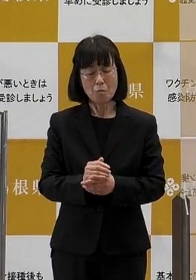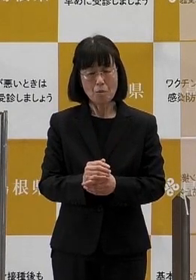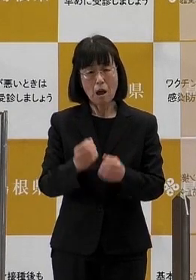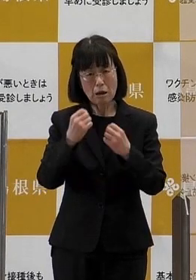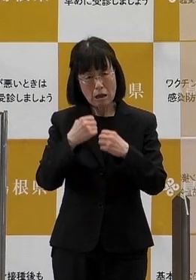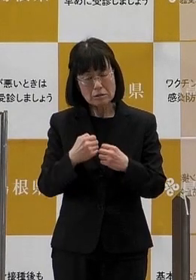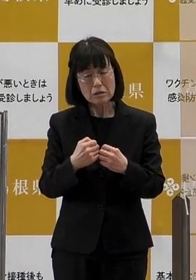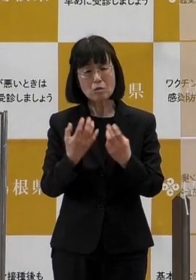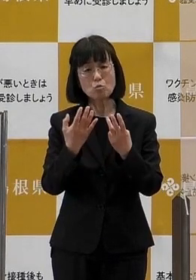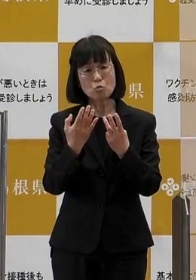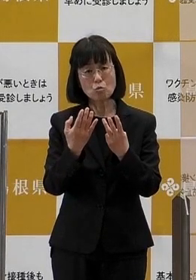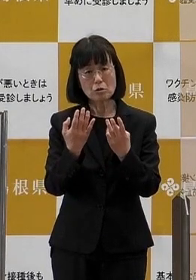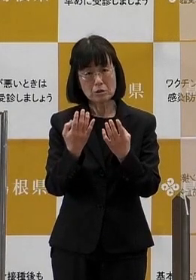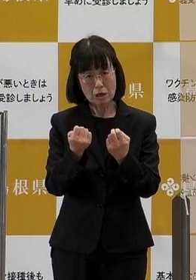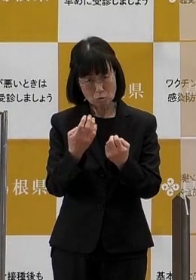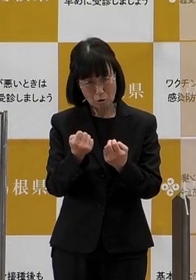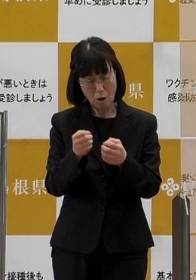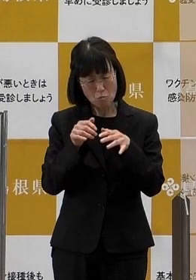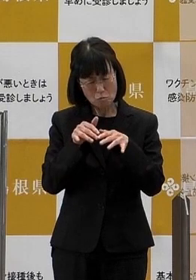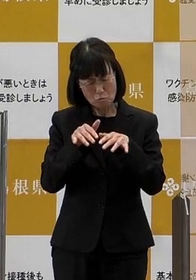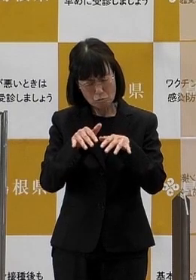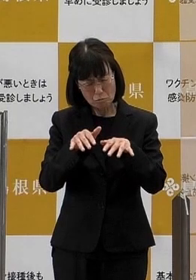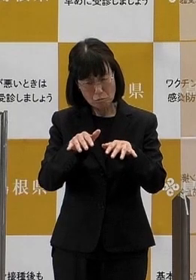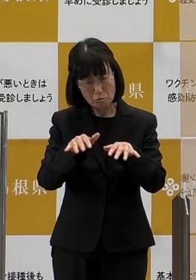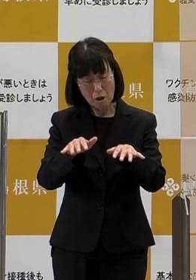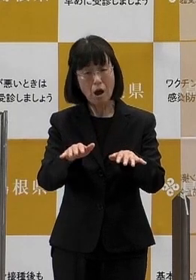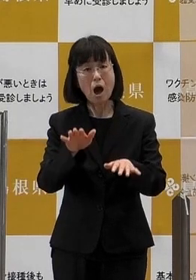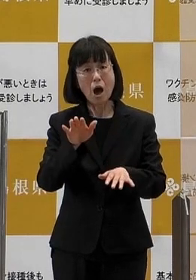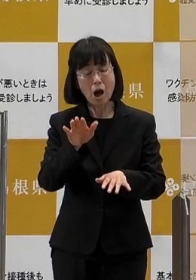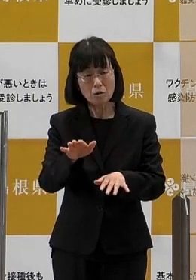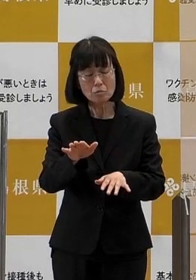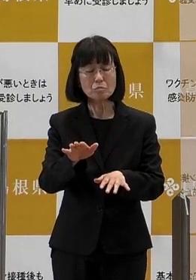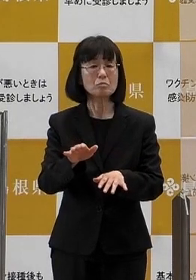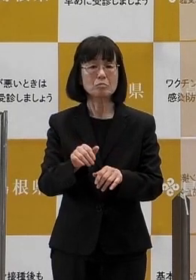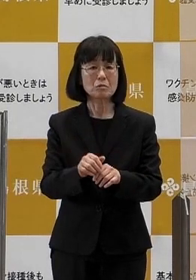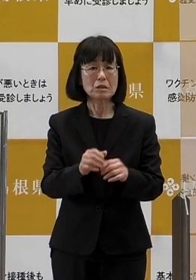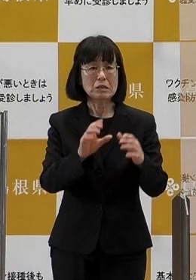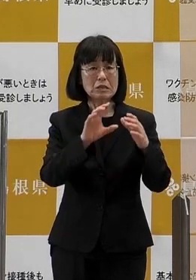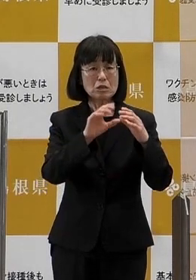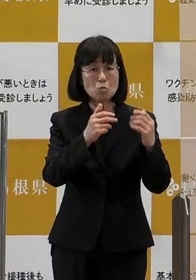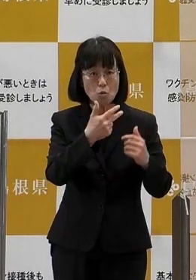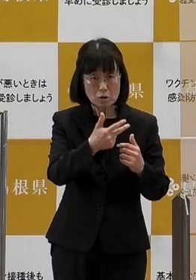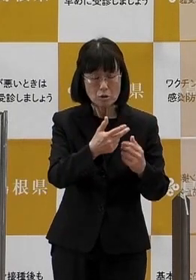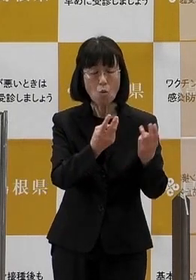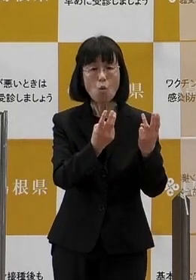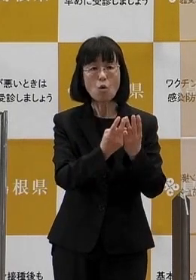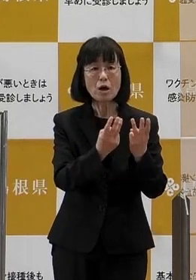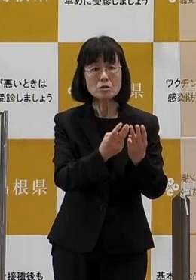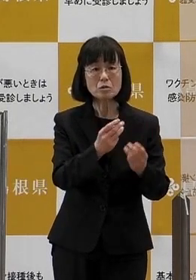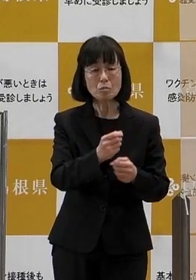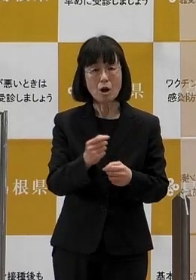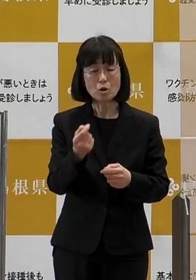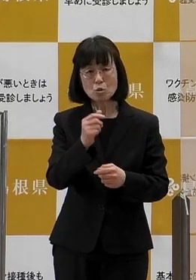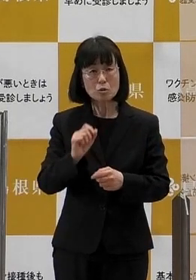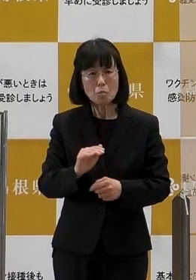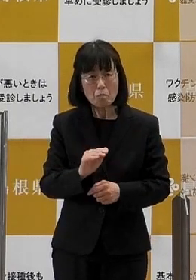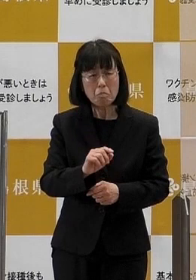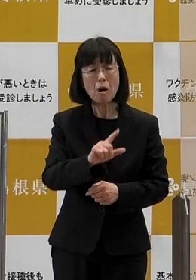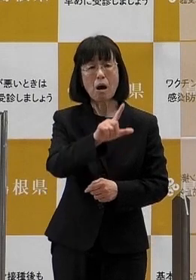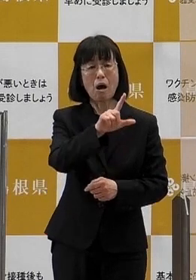数字なわけですよ。出雲市の数字はまだ急に競り上がりましたから